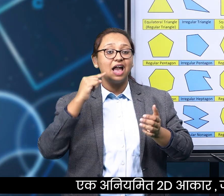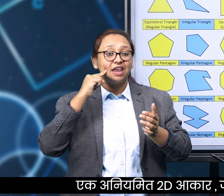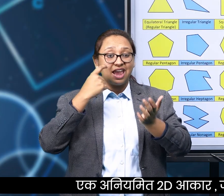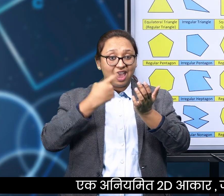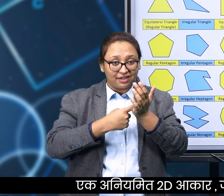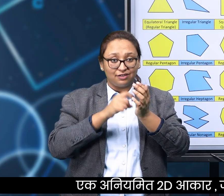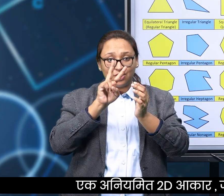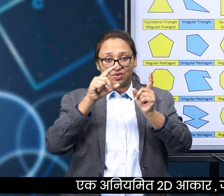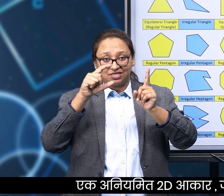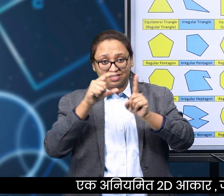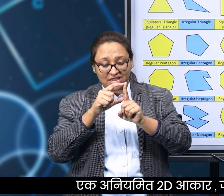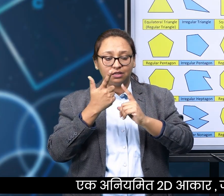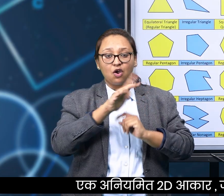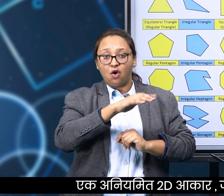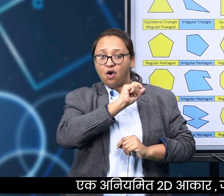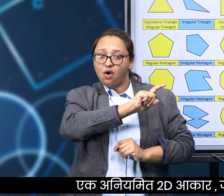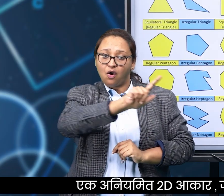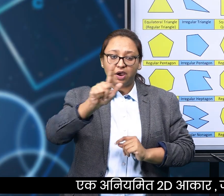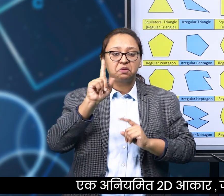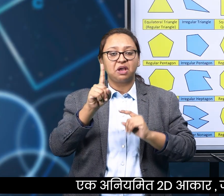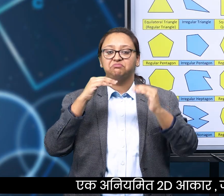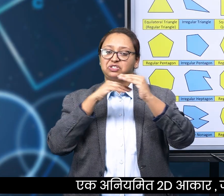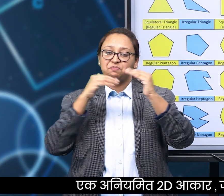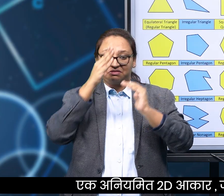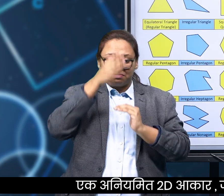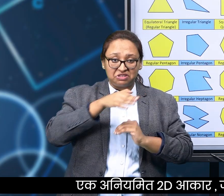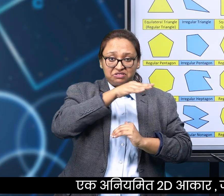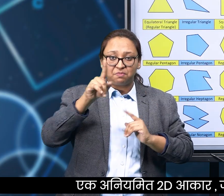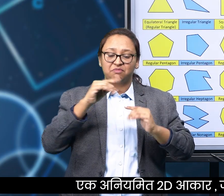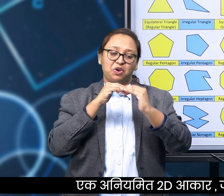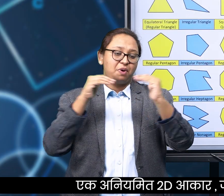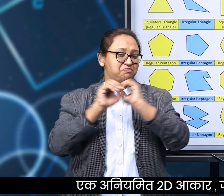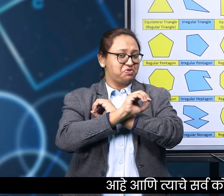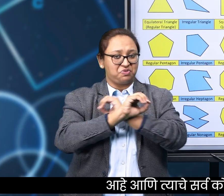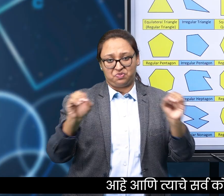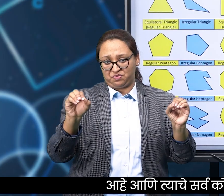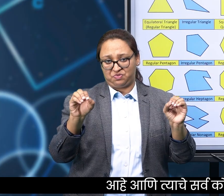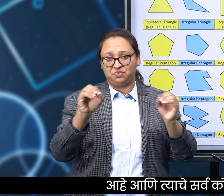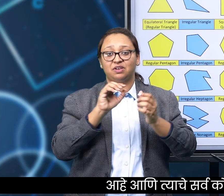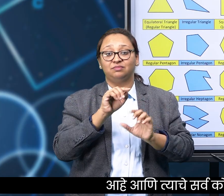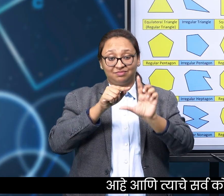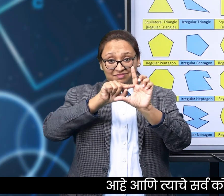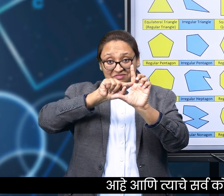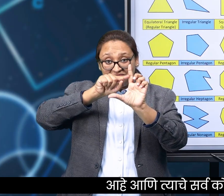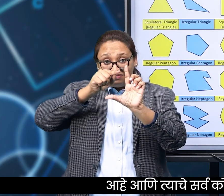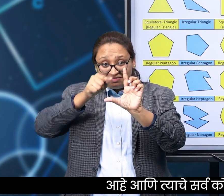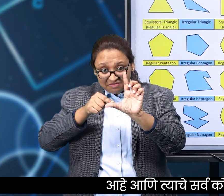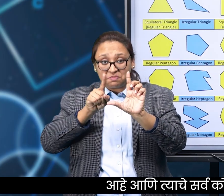एक नियमित 2D आकार ज्याच्या सर्व बाजूंची लांबी असमान आहे आणि त्याचे सर्व कोन